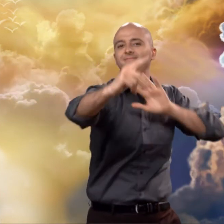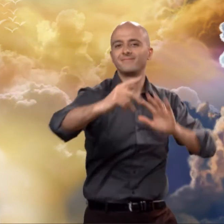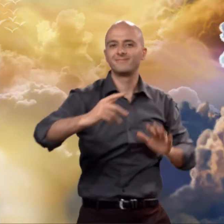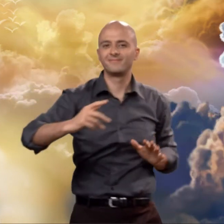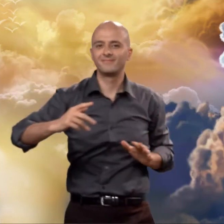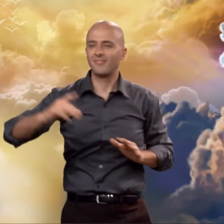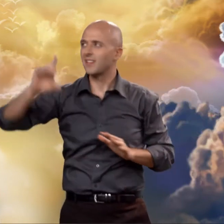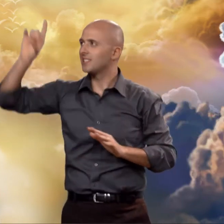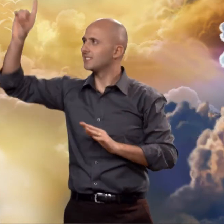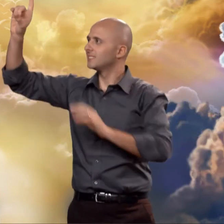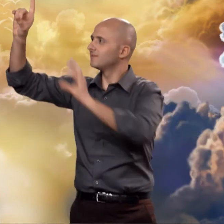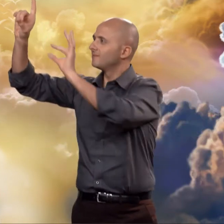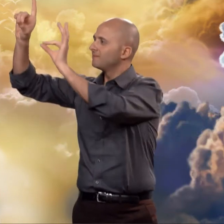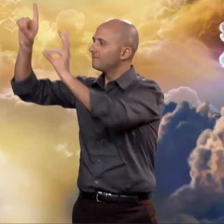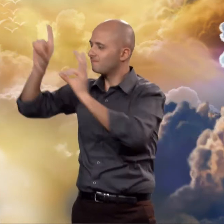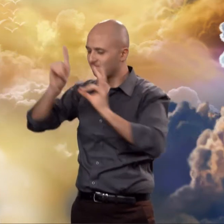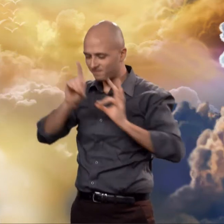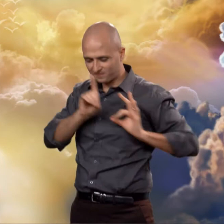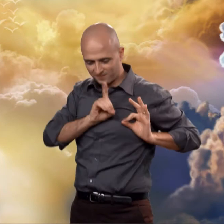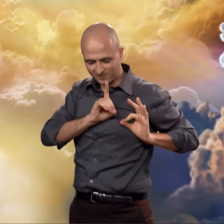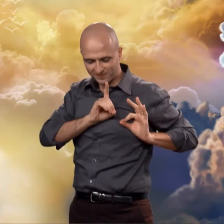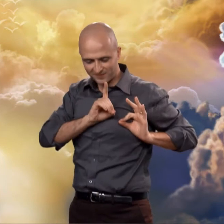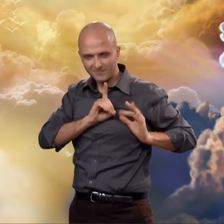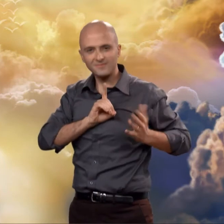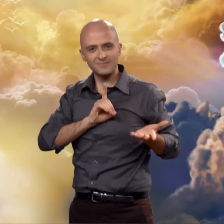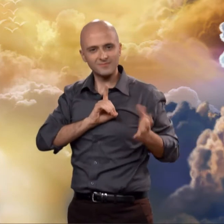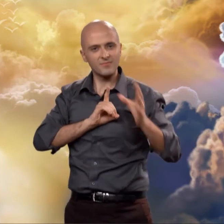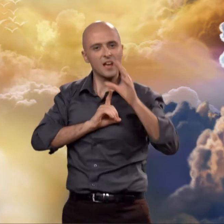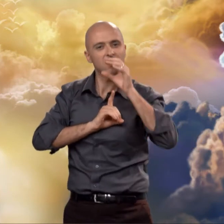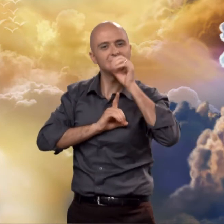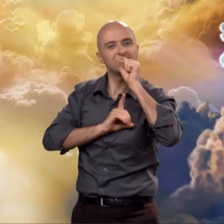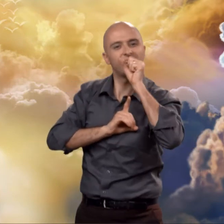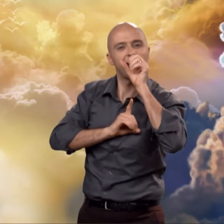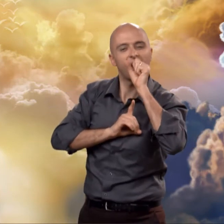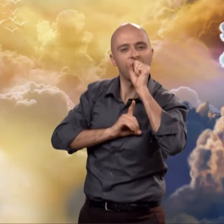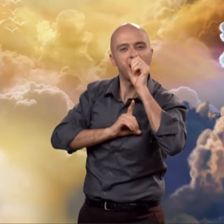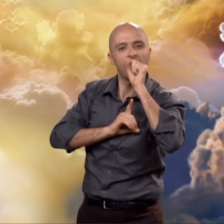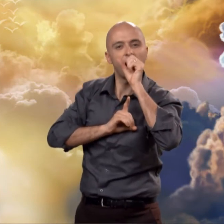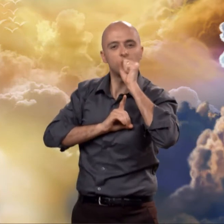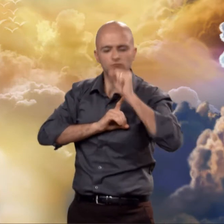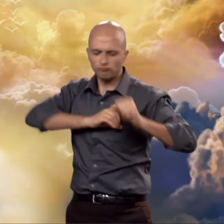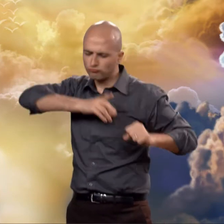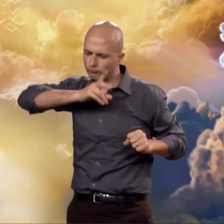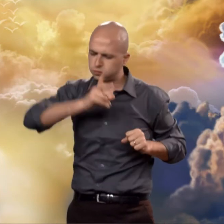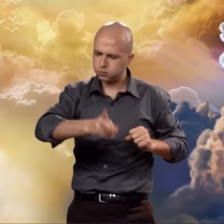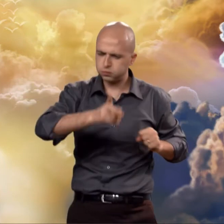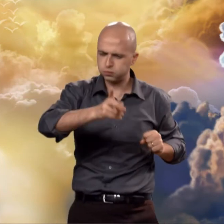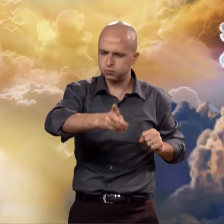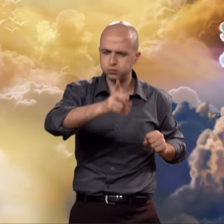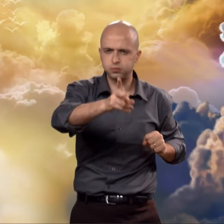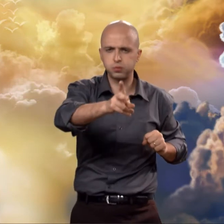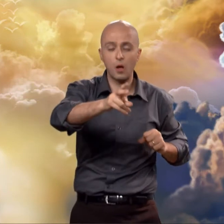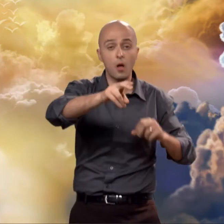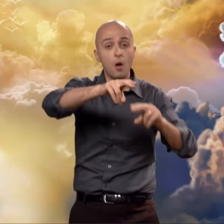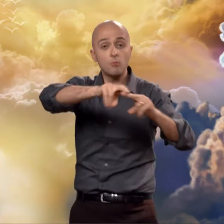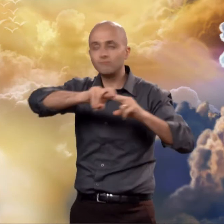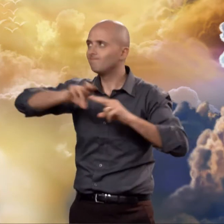adorar o Criador. Jamais teria existido idólatra, ateu ou cético. A guarda do sábado é um sinal